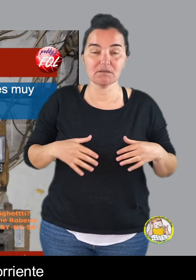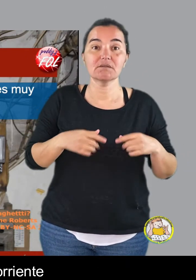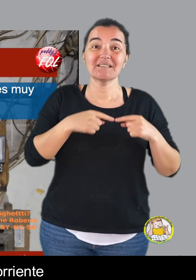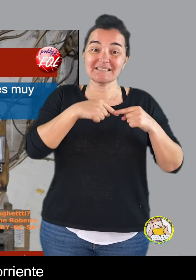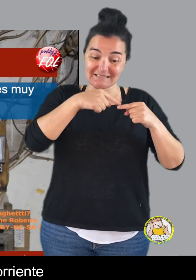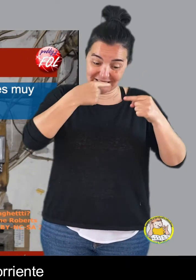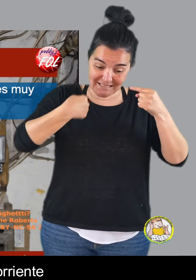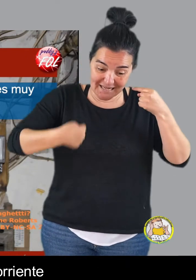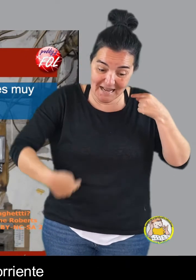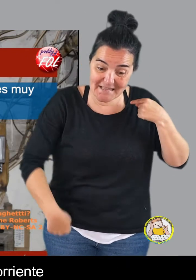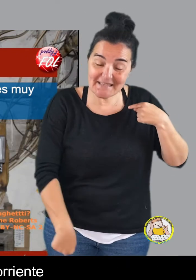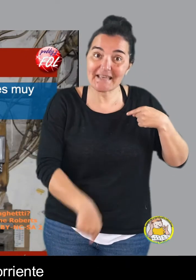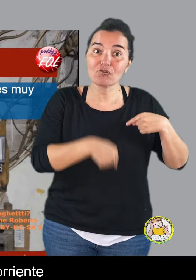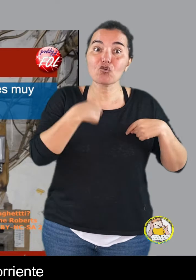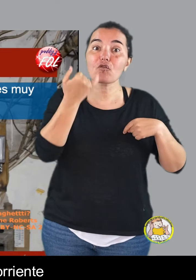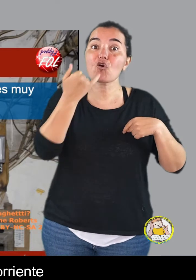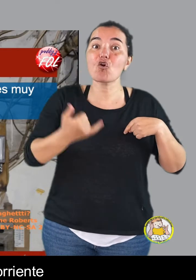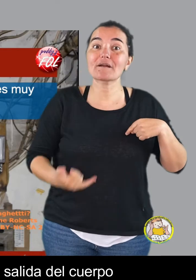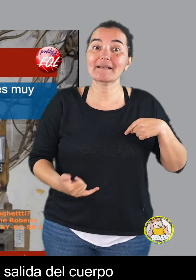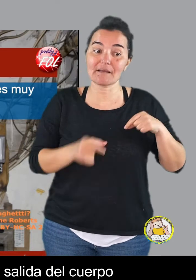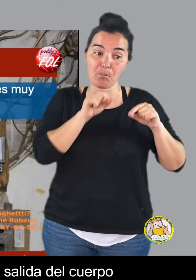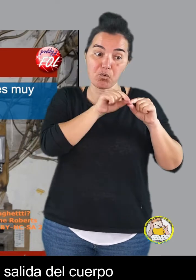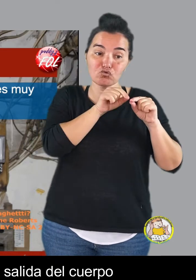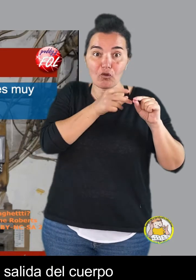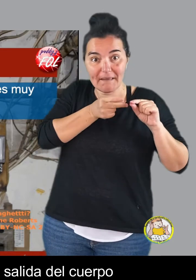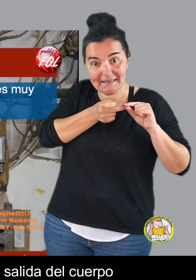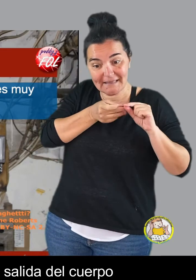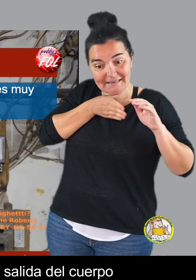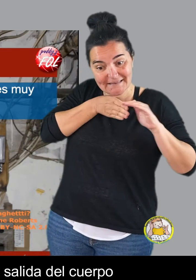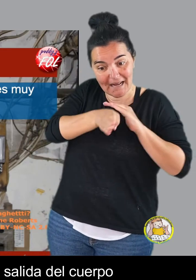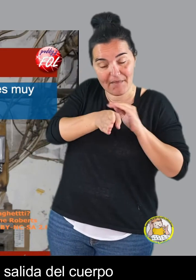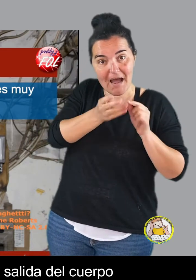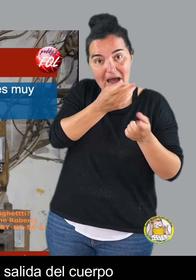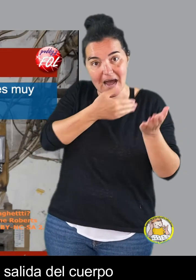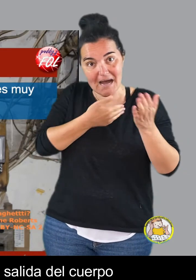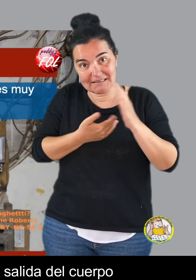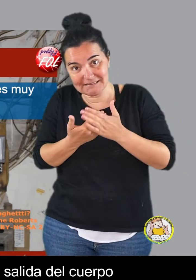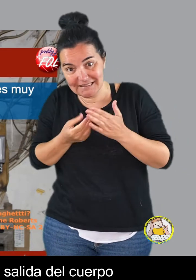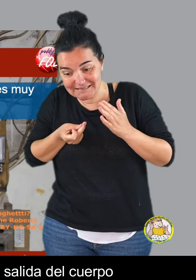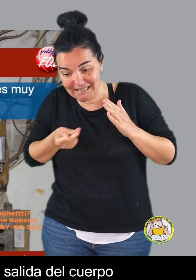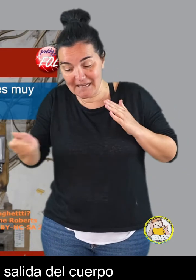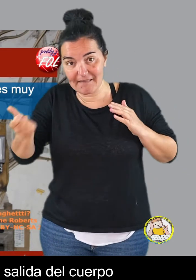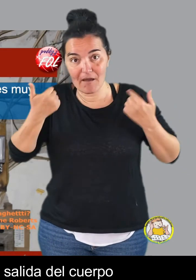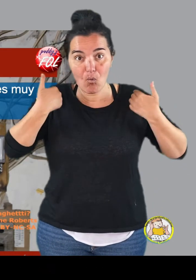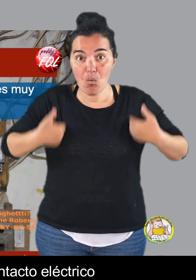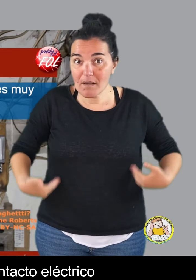cuerpo. El trayecto que recorra la corriente desde el punto de entrada al punto de